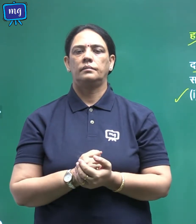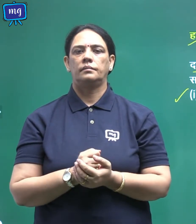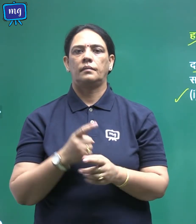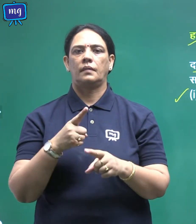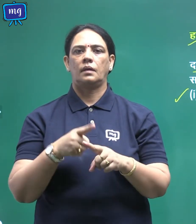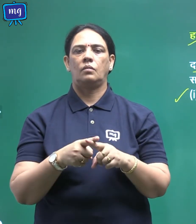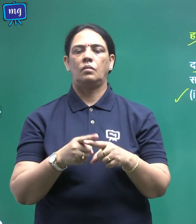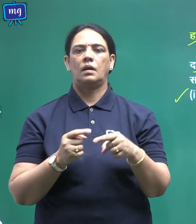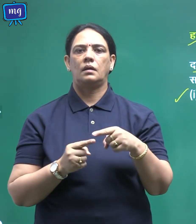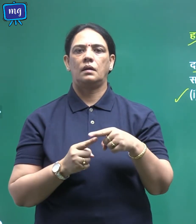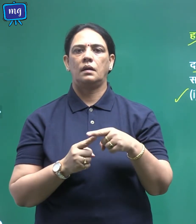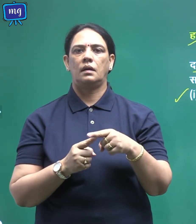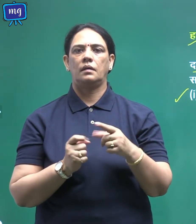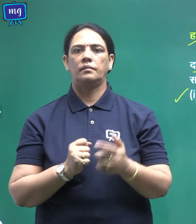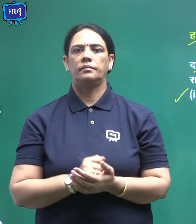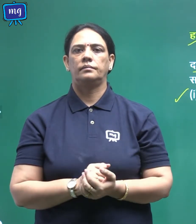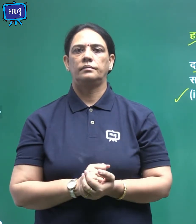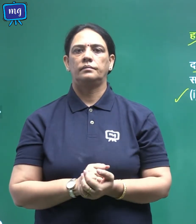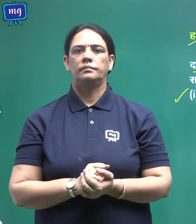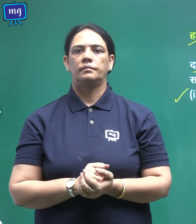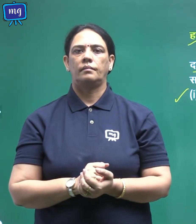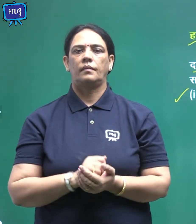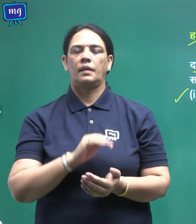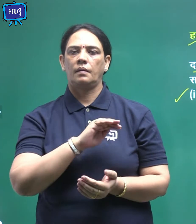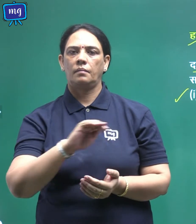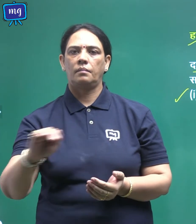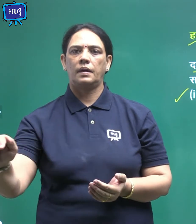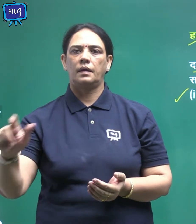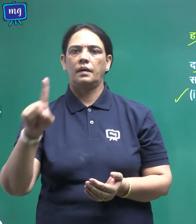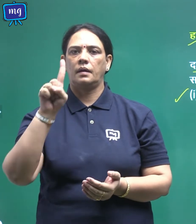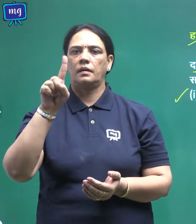गुणा समय बटे 100।